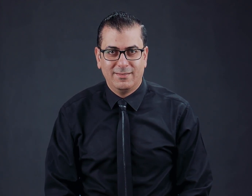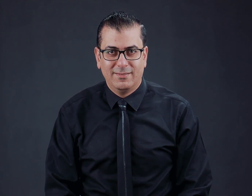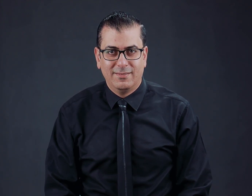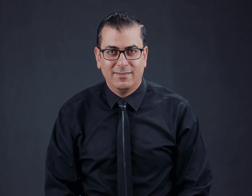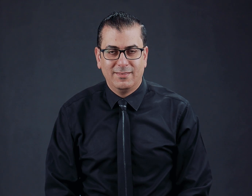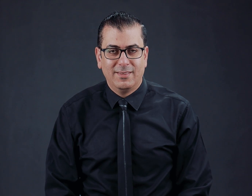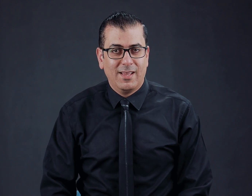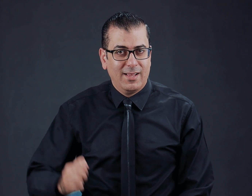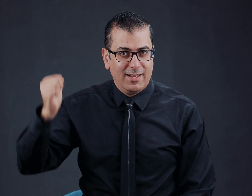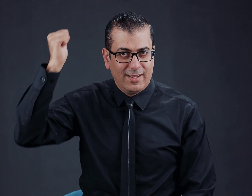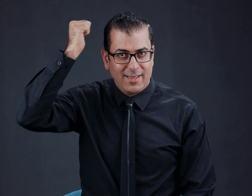الكرك،